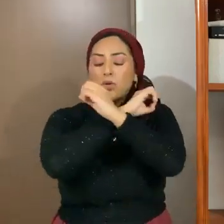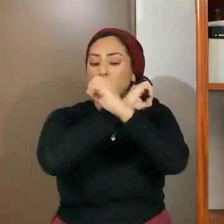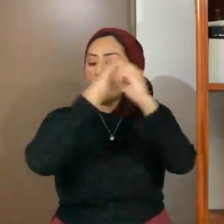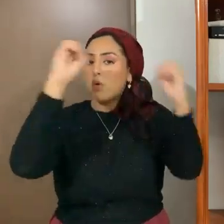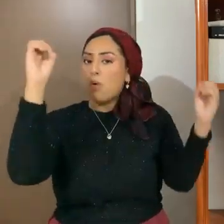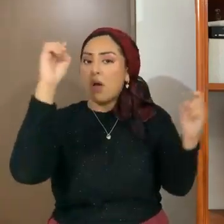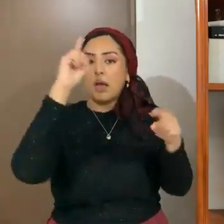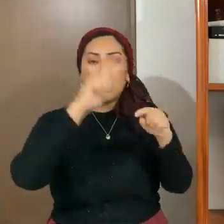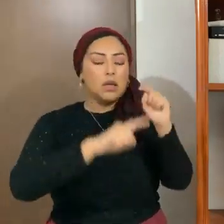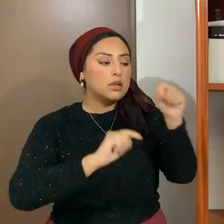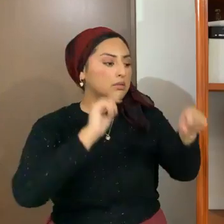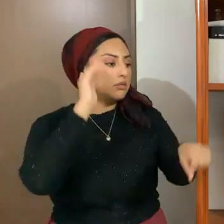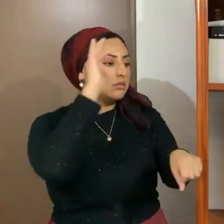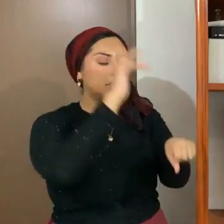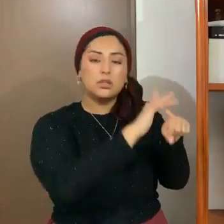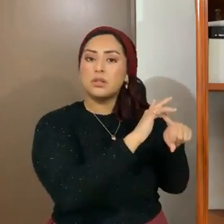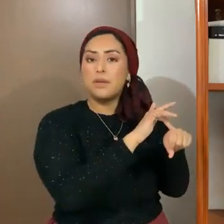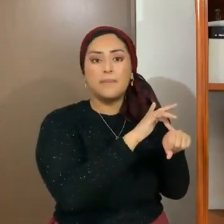lo puede tomar.